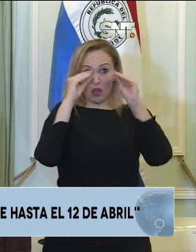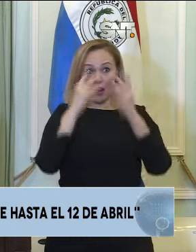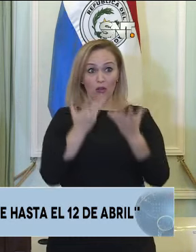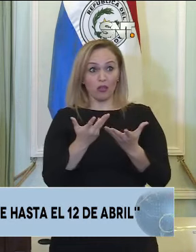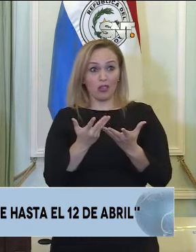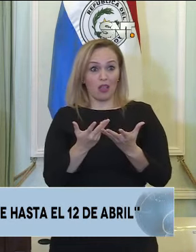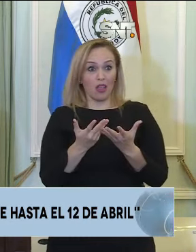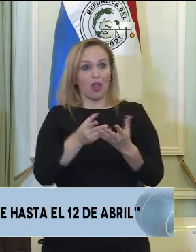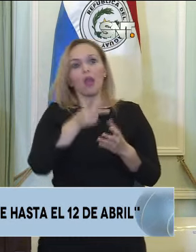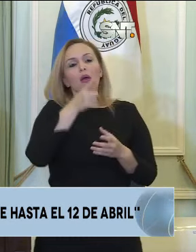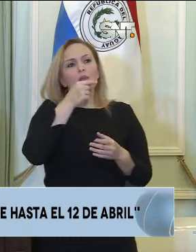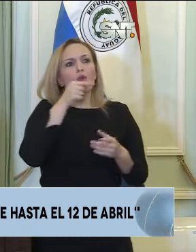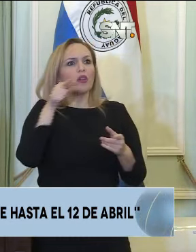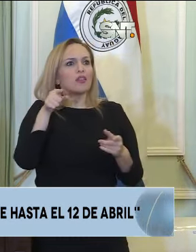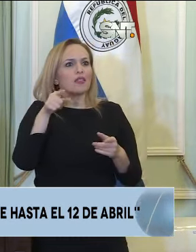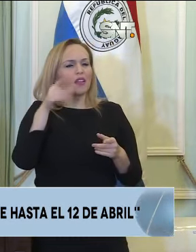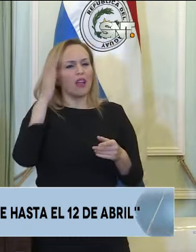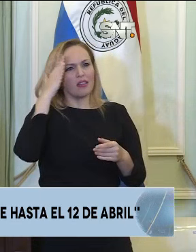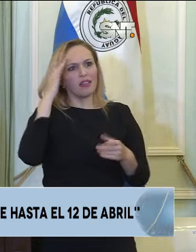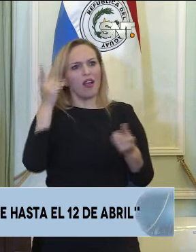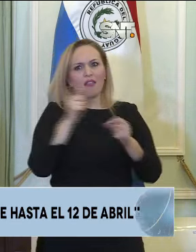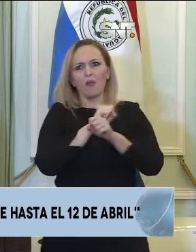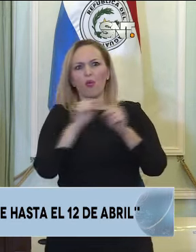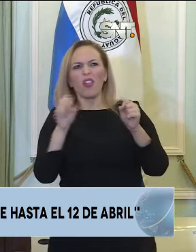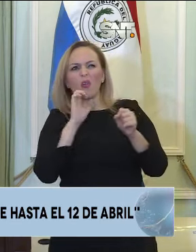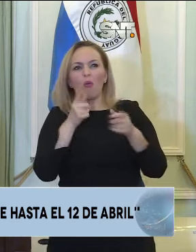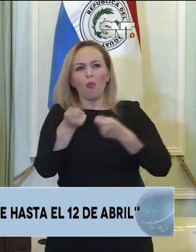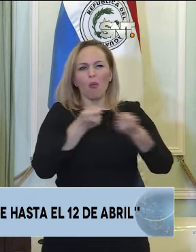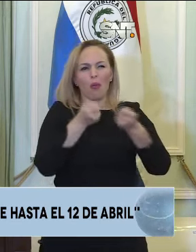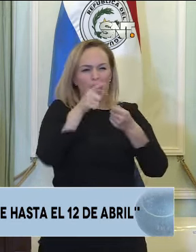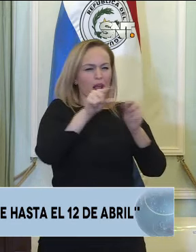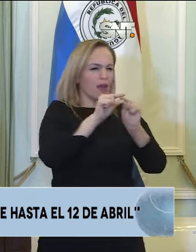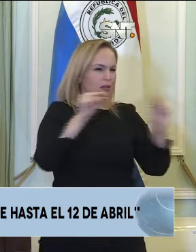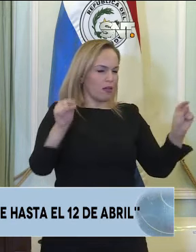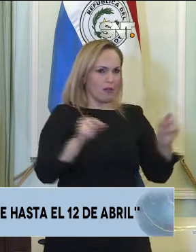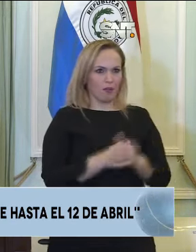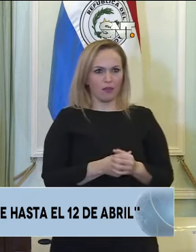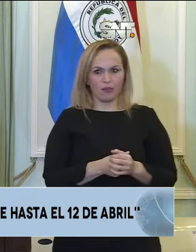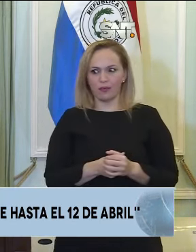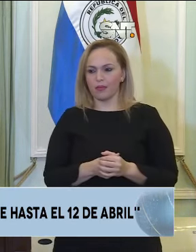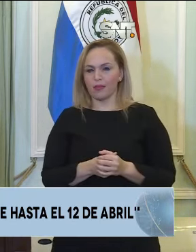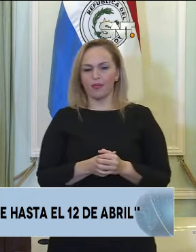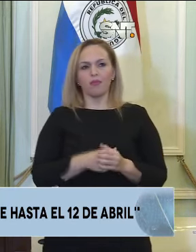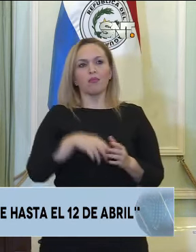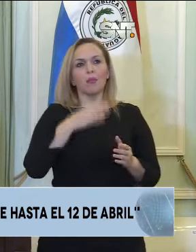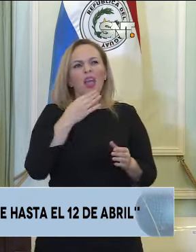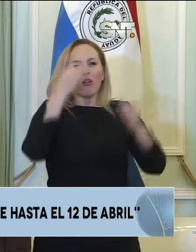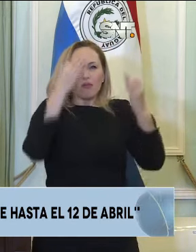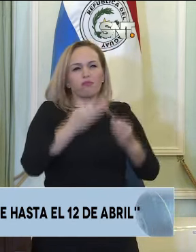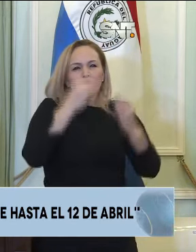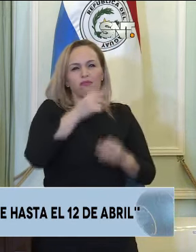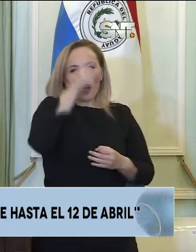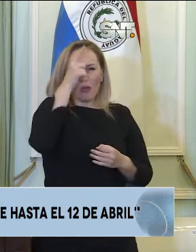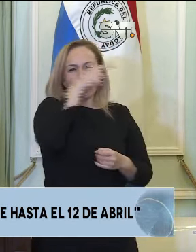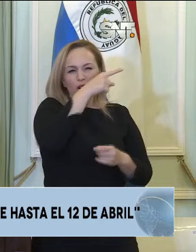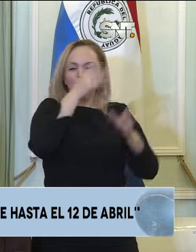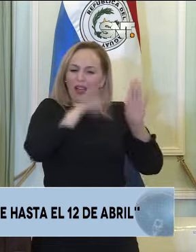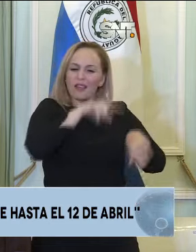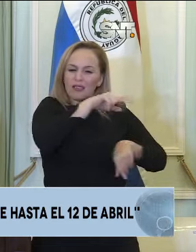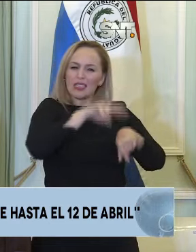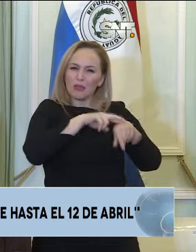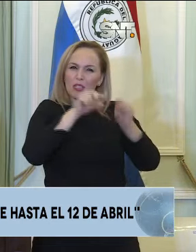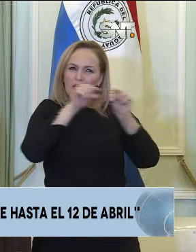que seguramente la Policía Nacional y Migraciones tomarán en consideración dependiendo de eso. Pero voy a dejar que sea la autoridad aeronáutica la